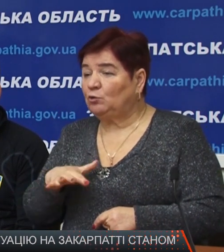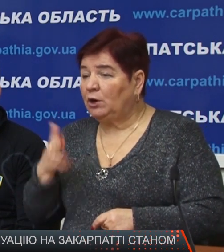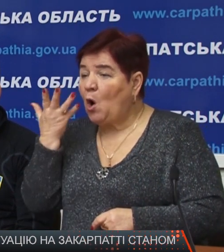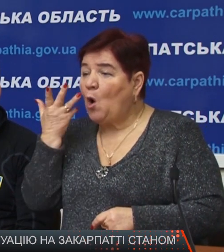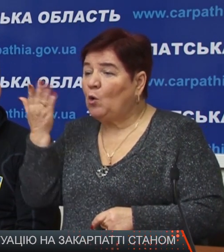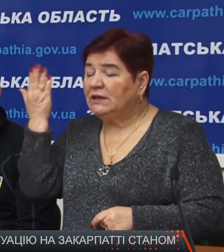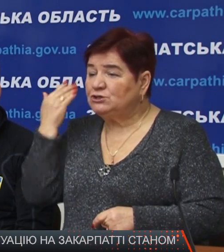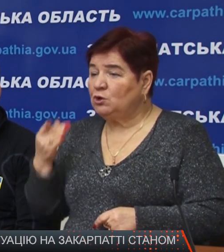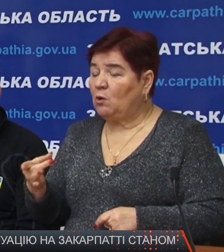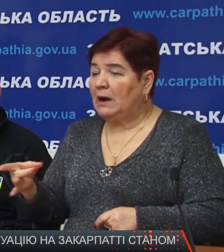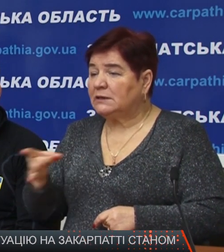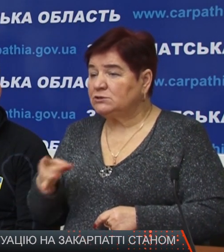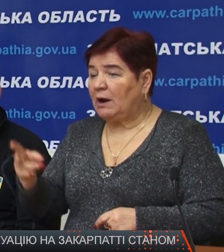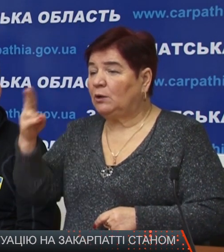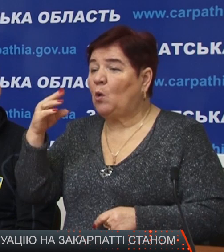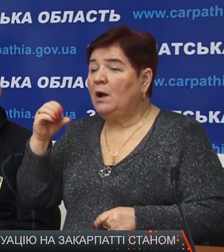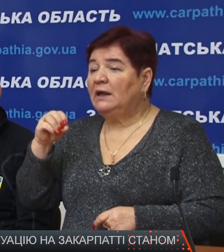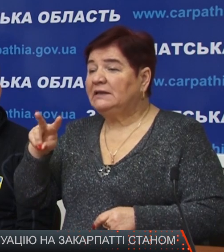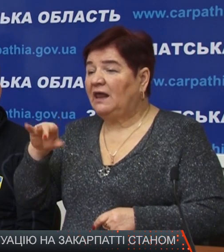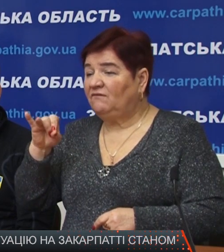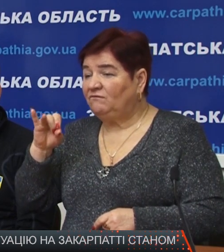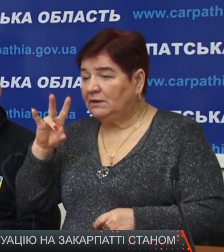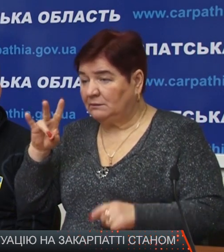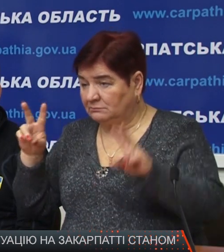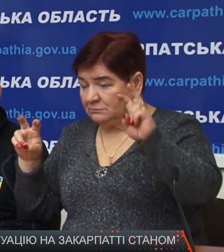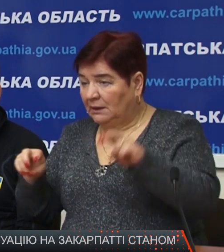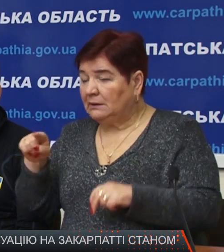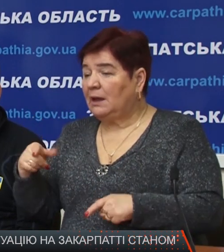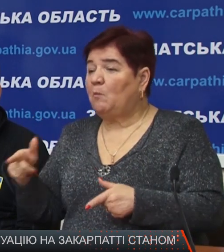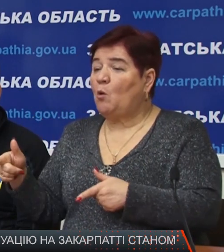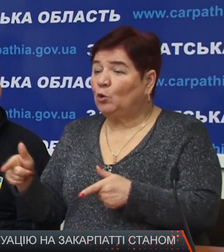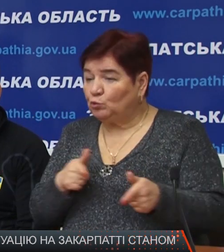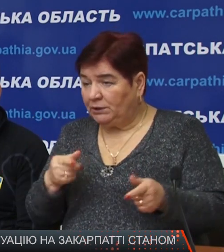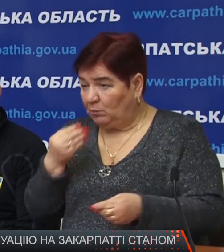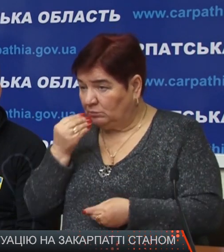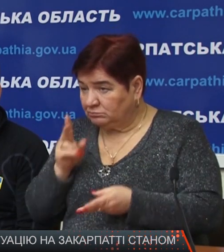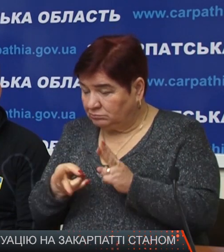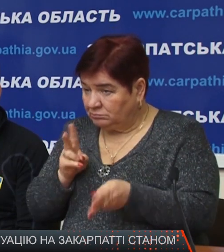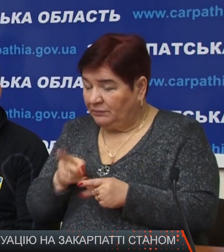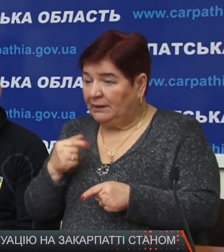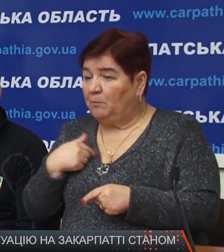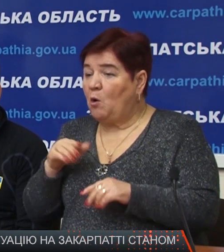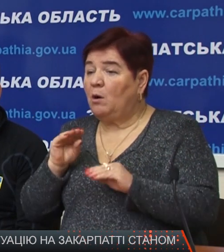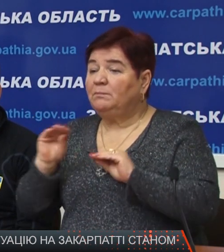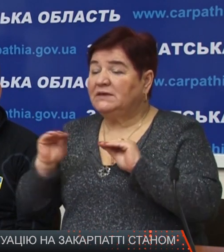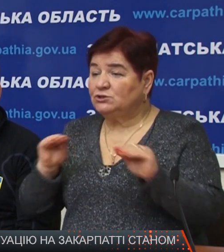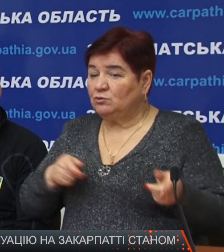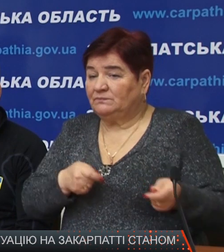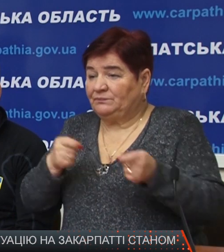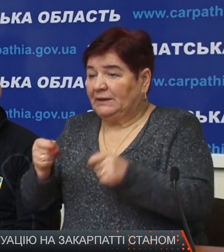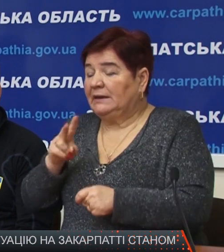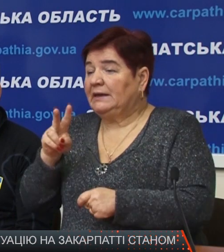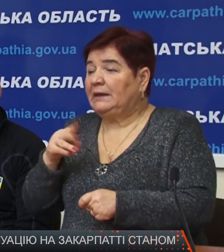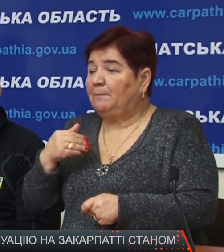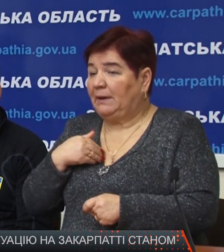колишнього ресторану «Дельфін». Ми ці продукти провозимо туди, там готуємо і розвозимо по місцю розміщення біженців, яких ми